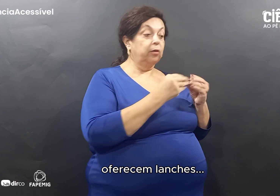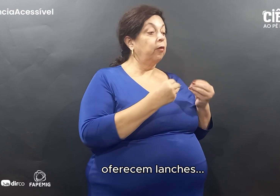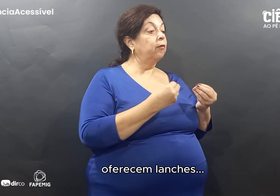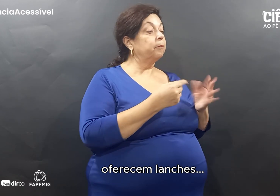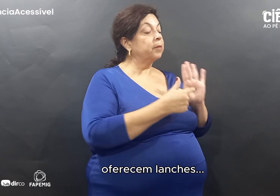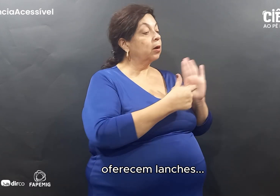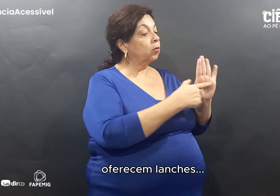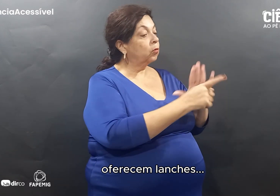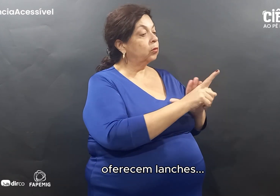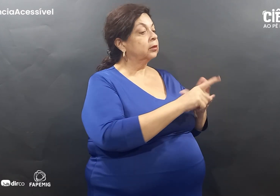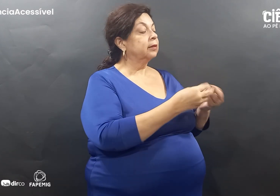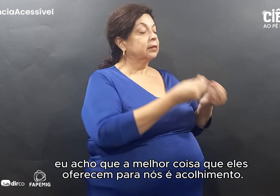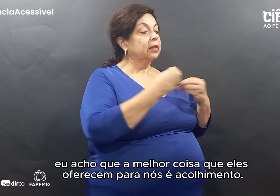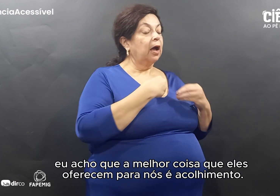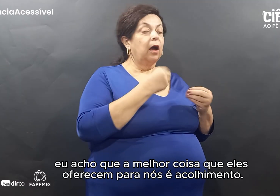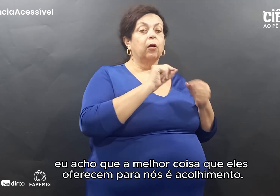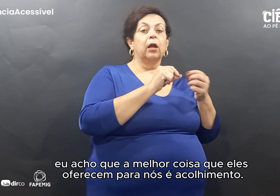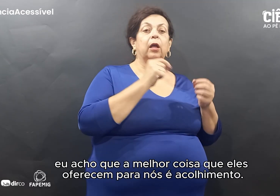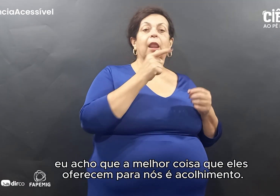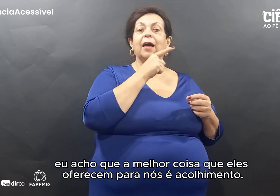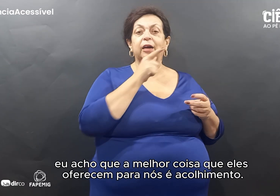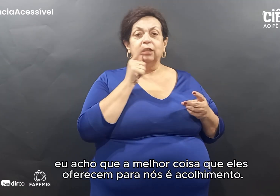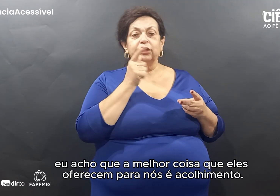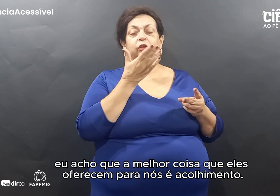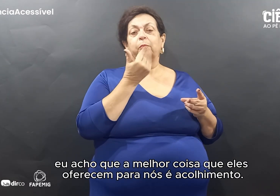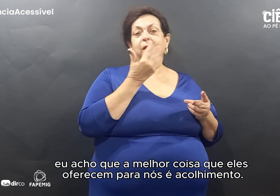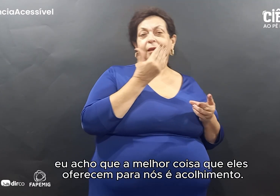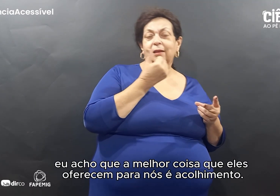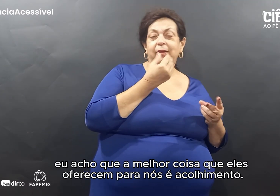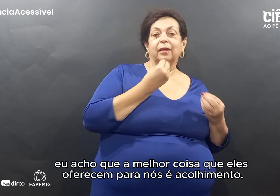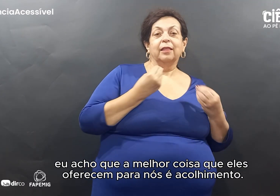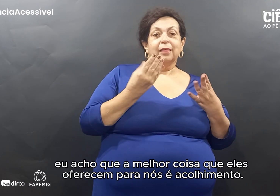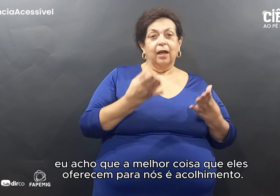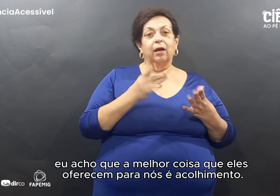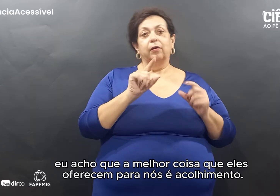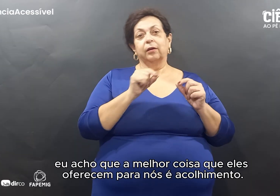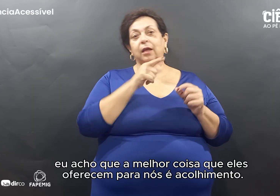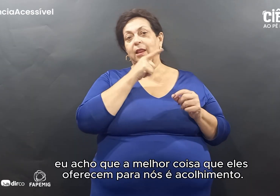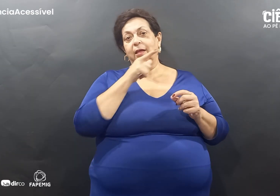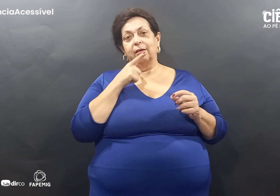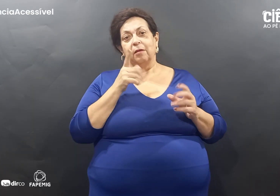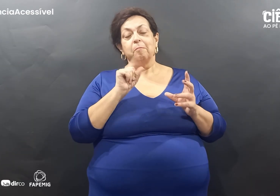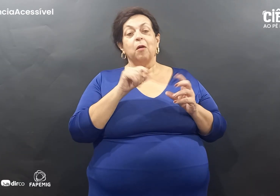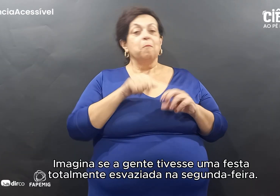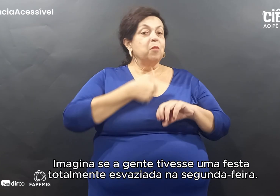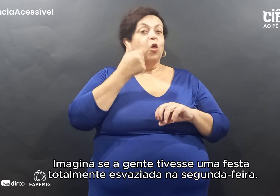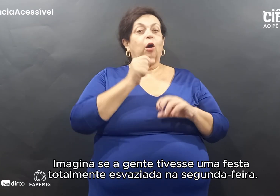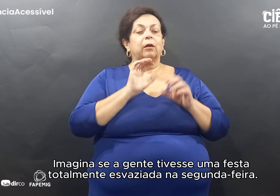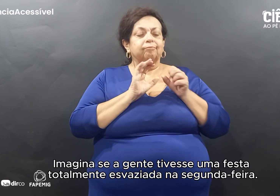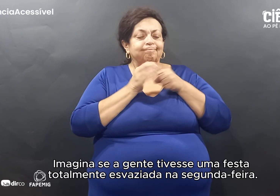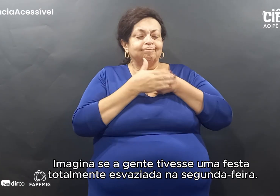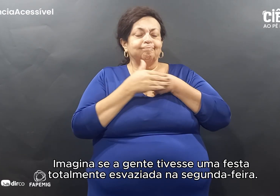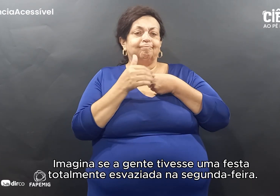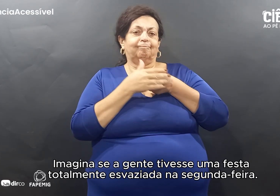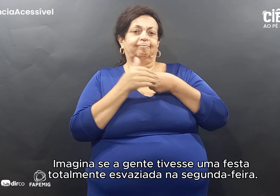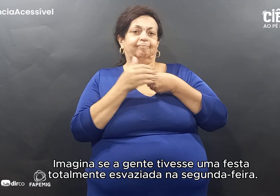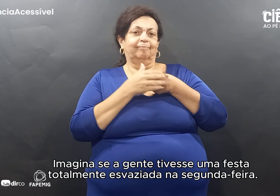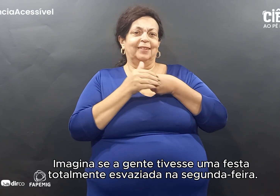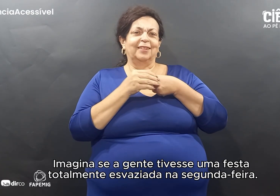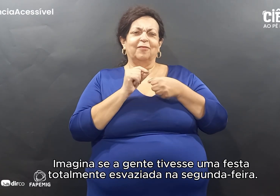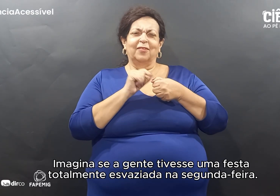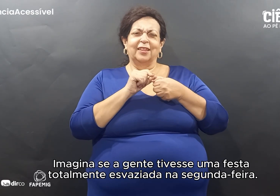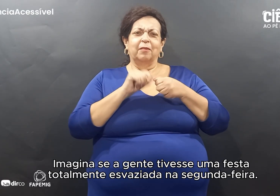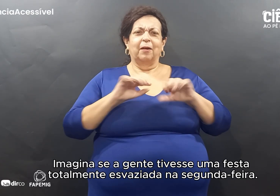oferecem lanches, né? Eu acho que a melhor coisa que eles oferecem para nós é acolhimento. Imagina se a gente tivesse uma